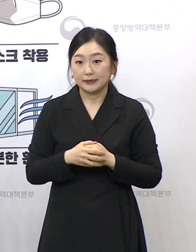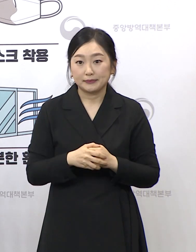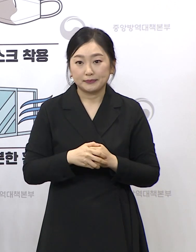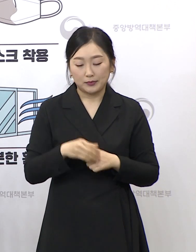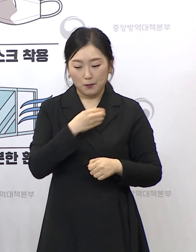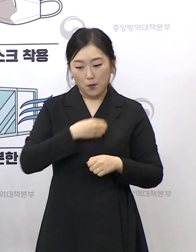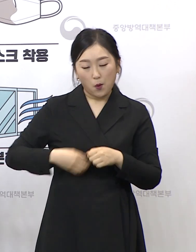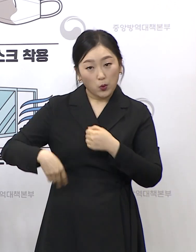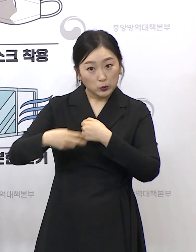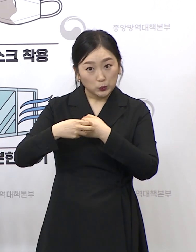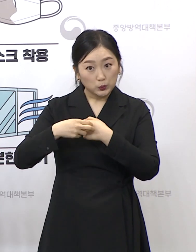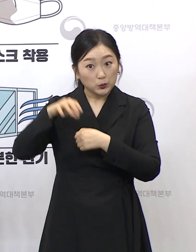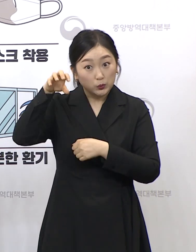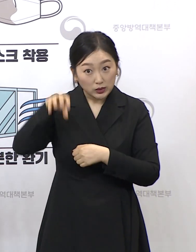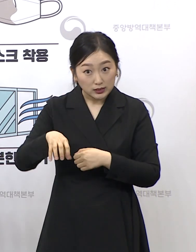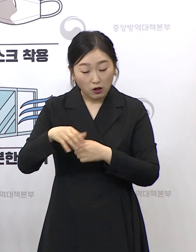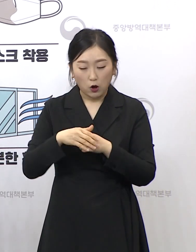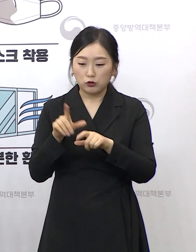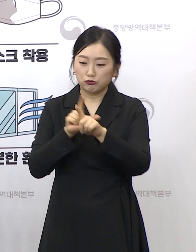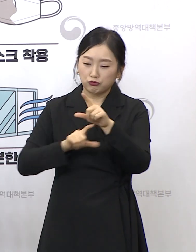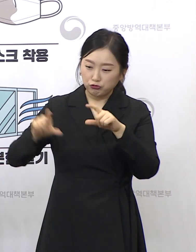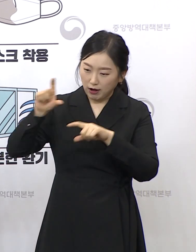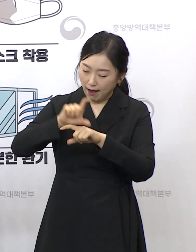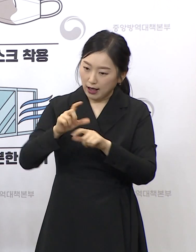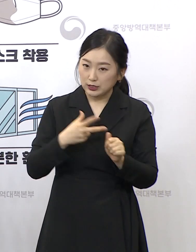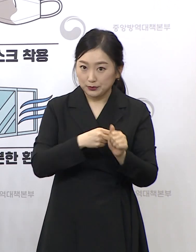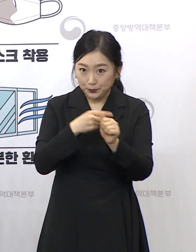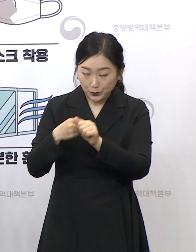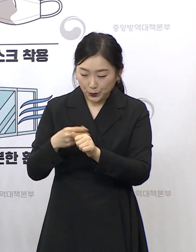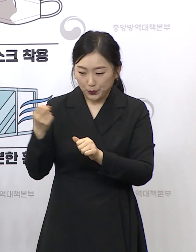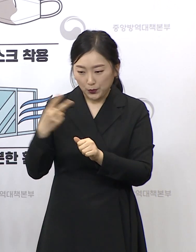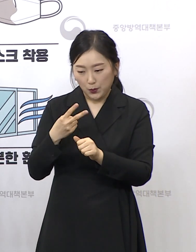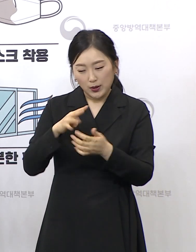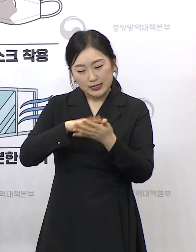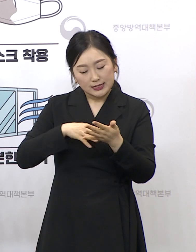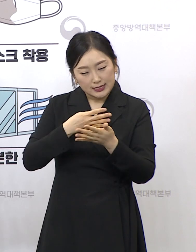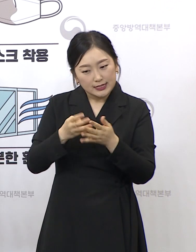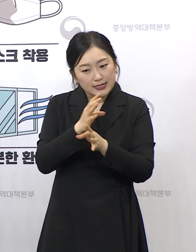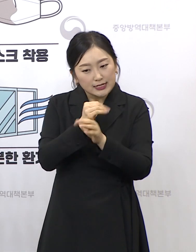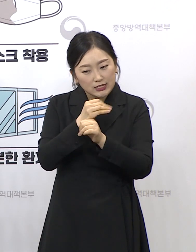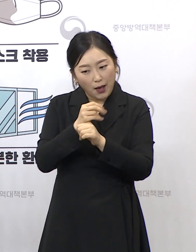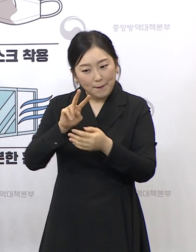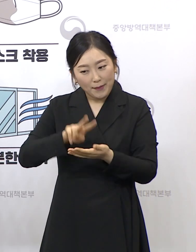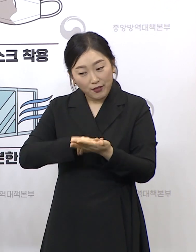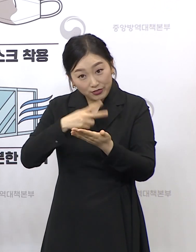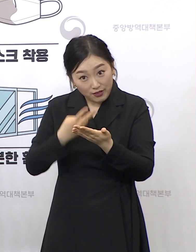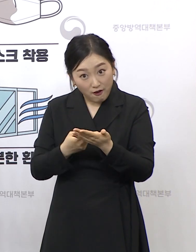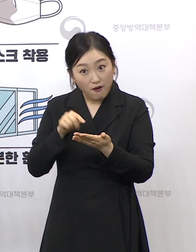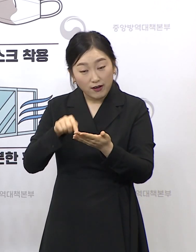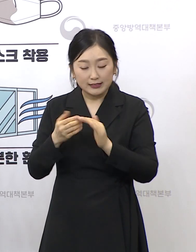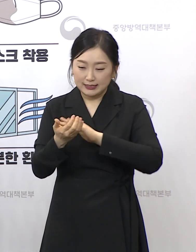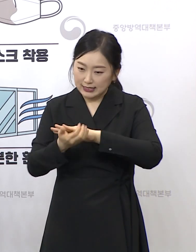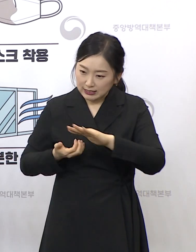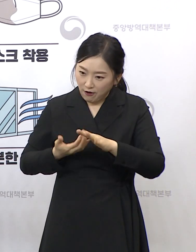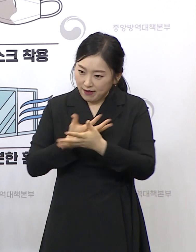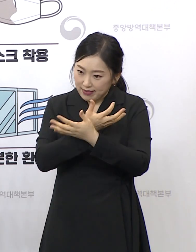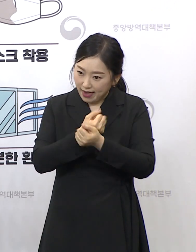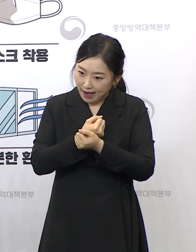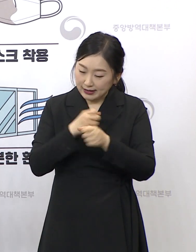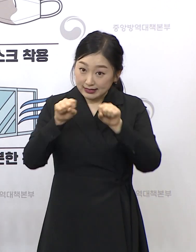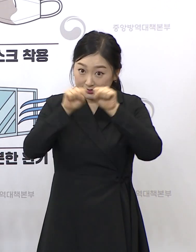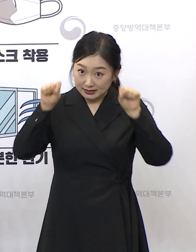보건소에서 추가 접종에 대한 추가 등록과 일정 조정이 가능하도록 사전 예약 시스템을 보완하도록